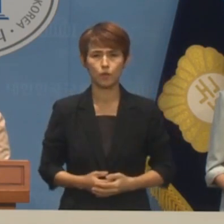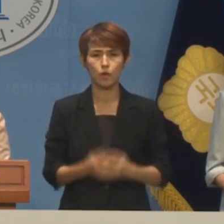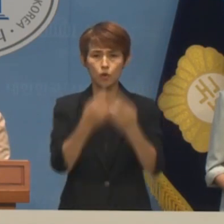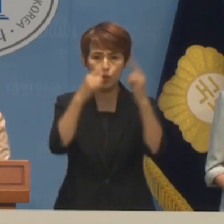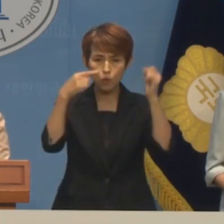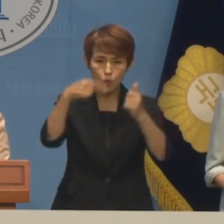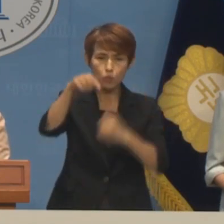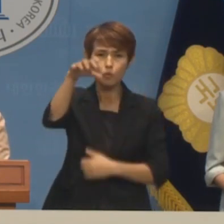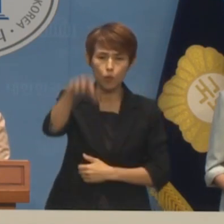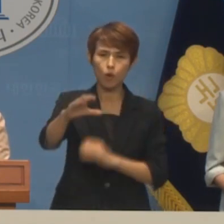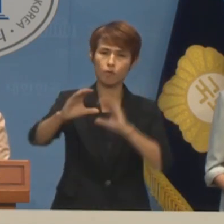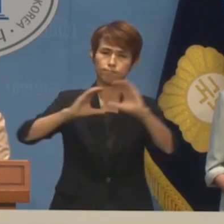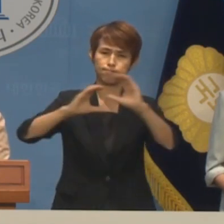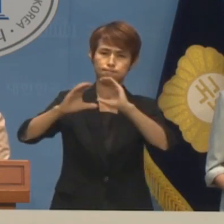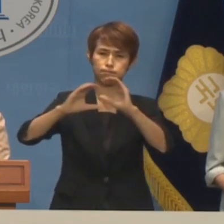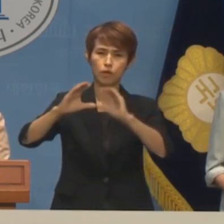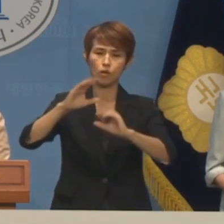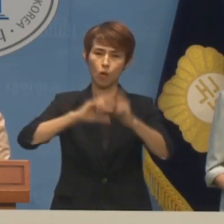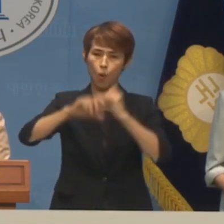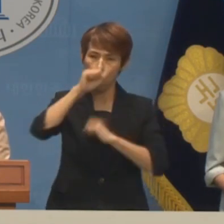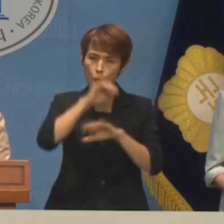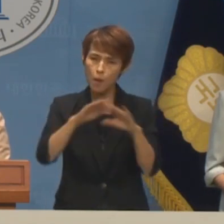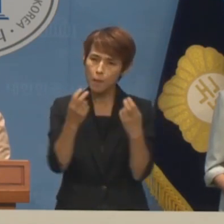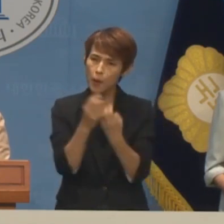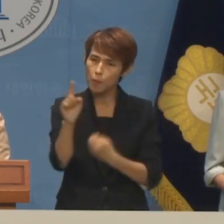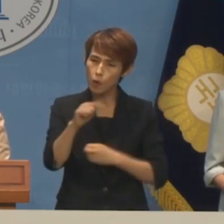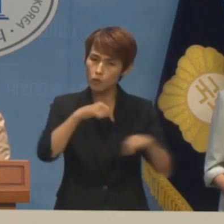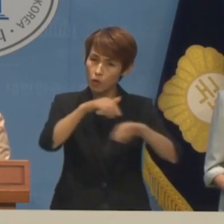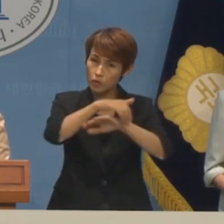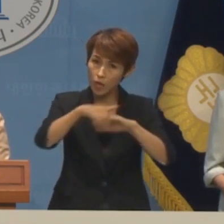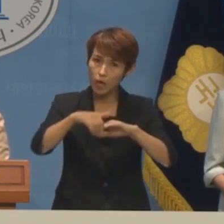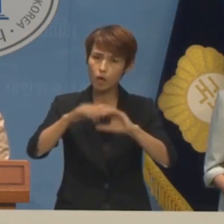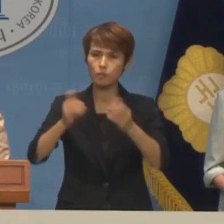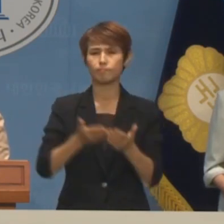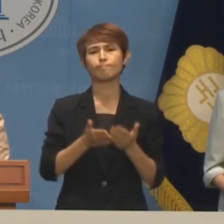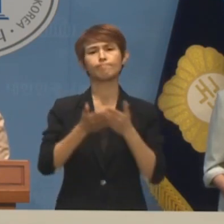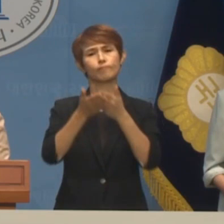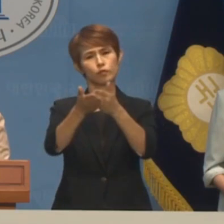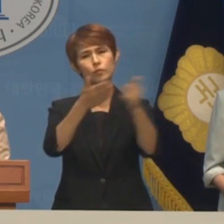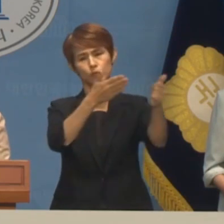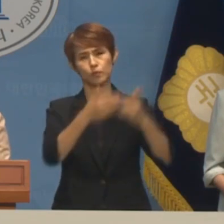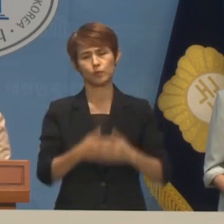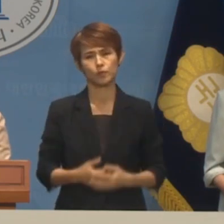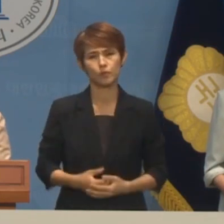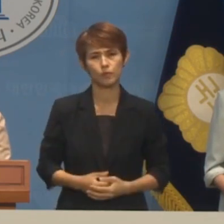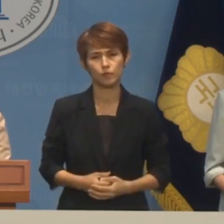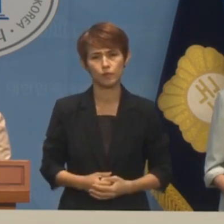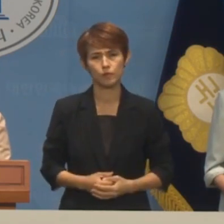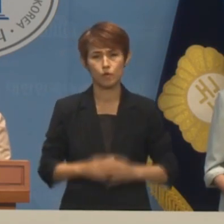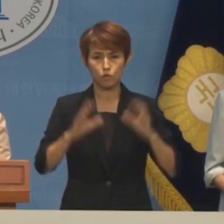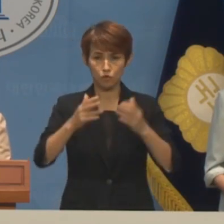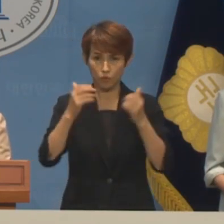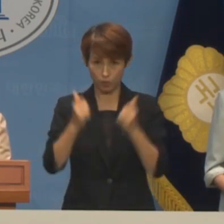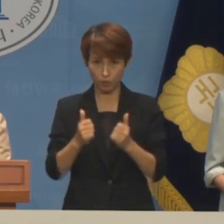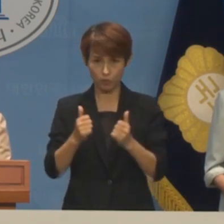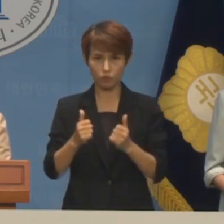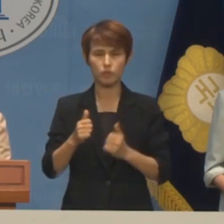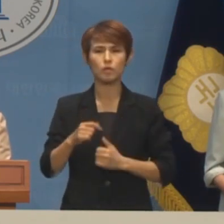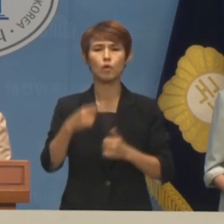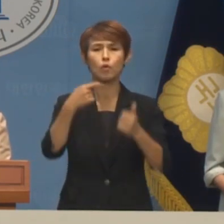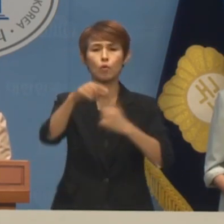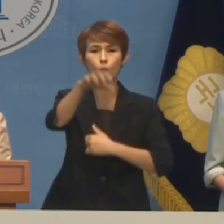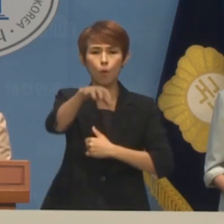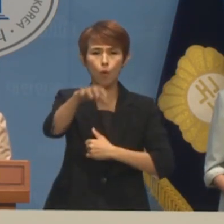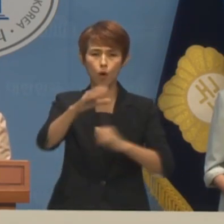현장과 소통하며 더 나은 대안과 정책을 국민들께 제시하십시오. 국회도 교육 현장과